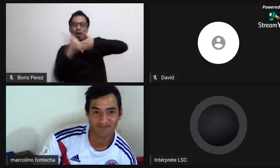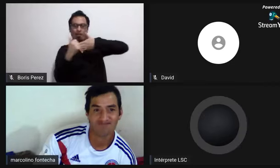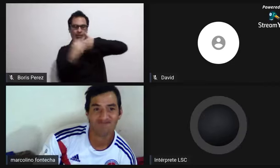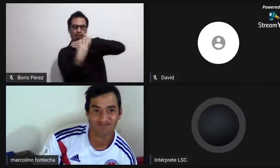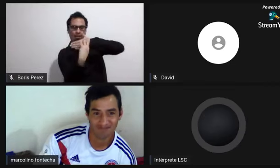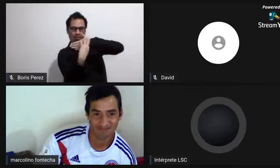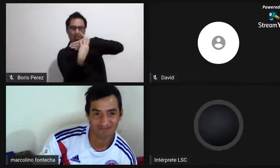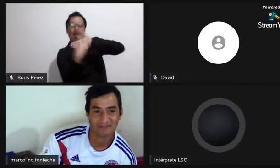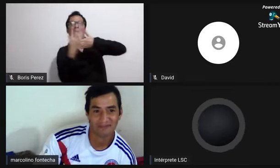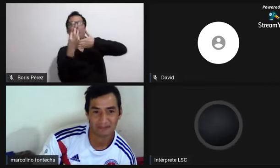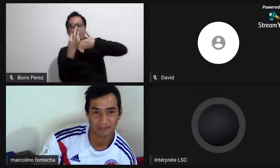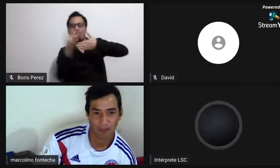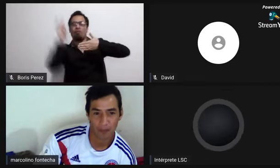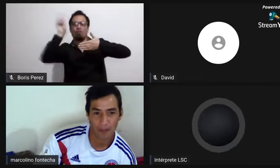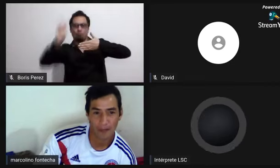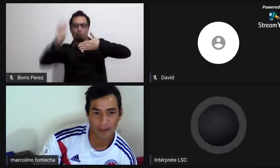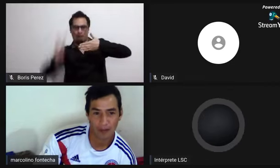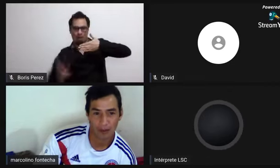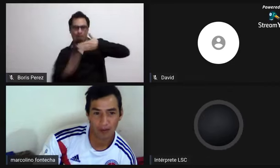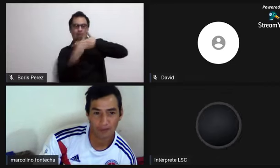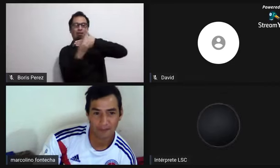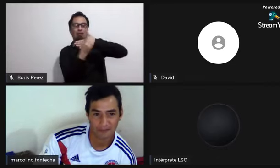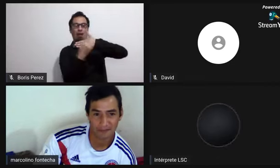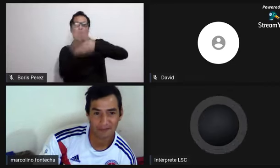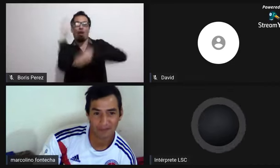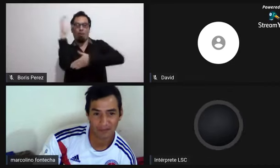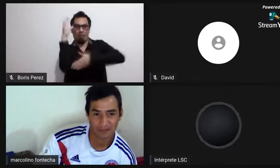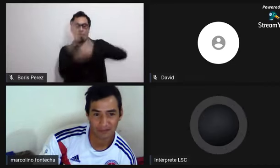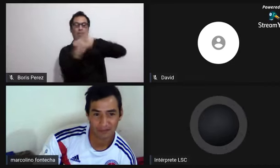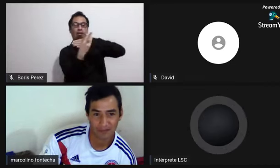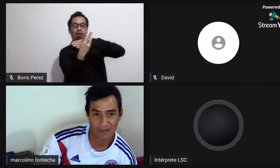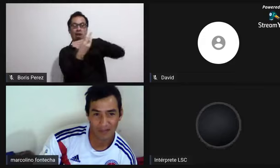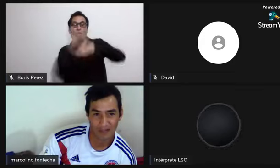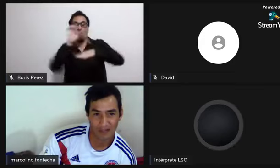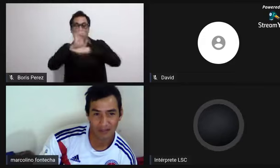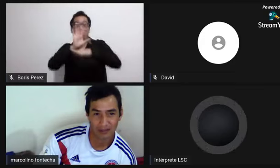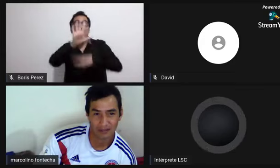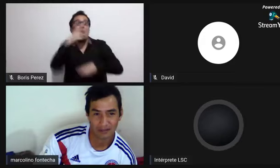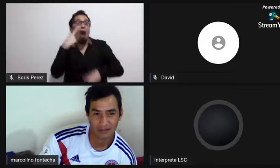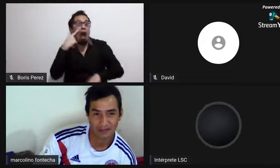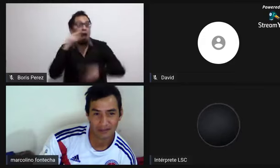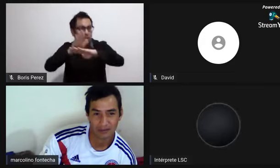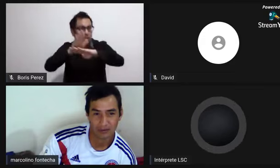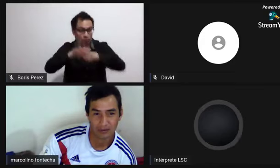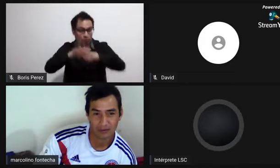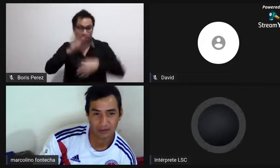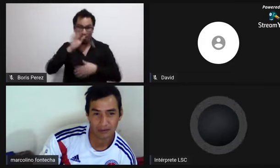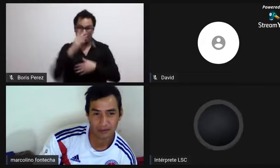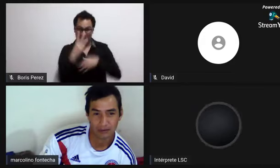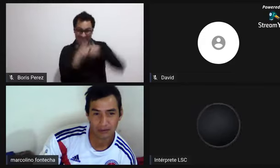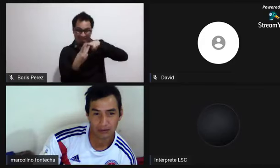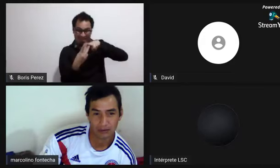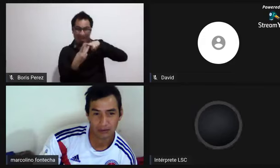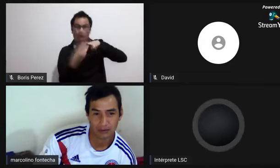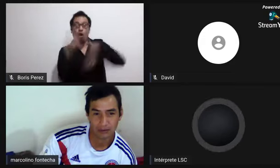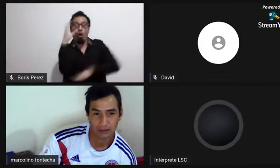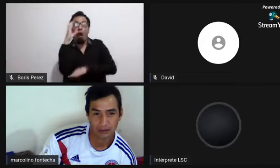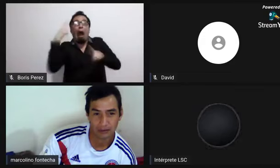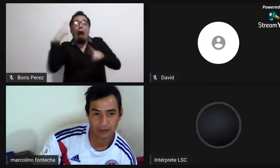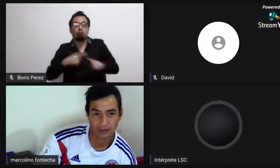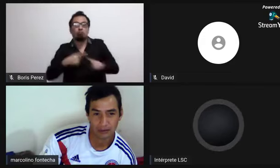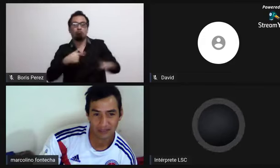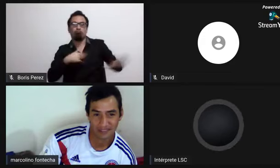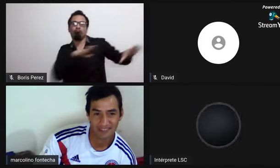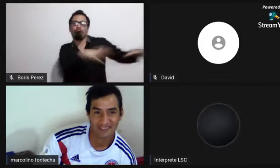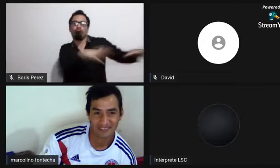No era fácil, imagínate un territorio tan amplio de Venezuela, Colombia y Ecuador. Y te cuento,